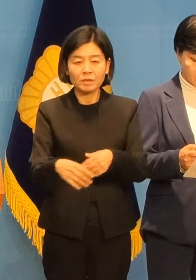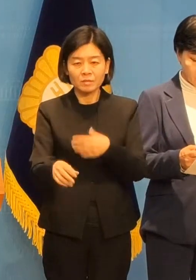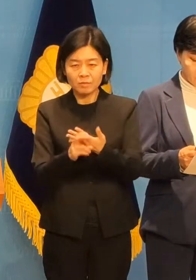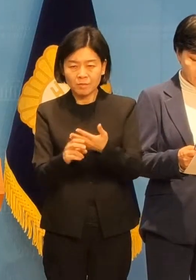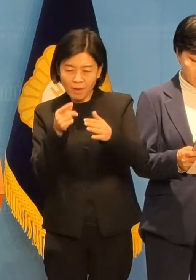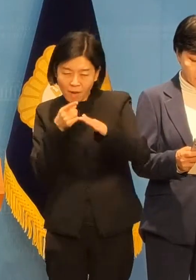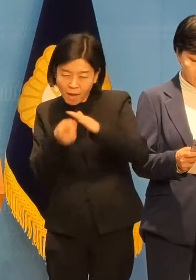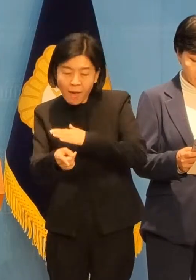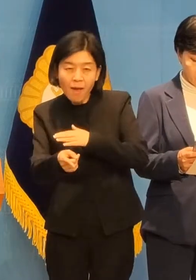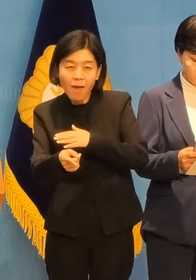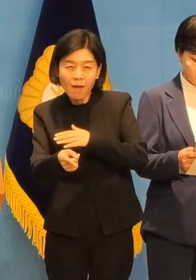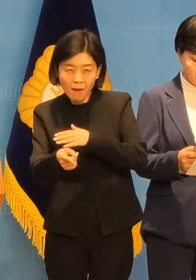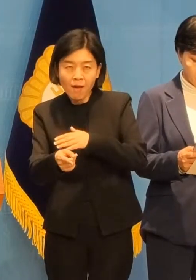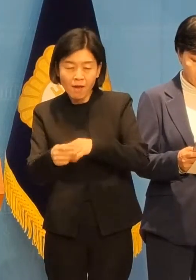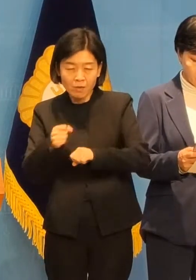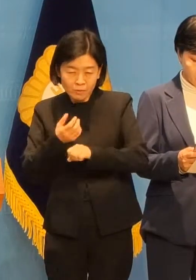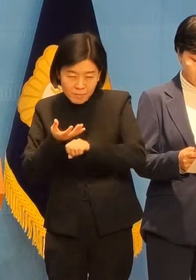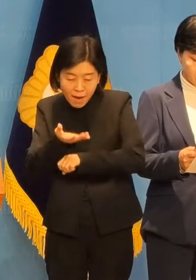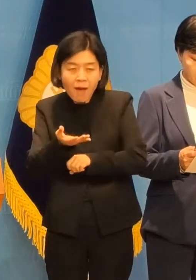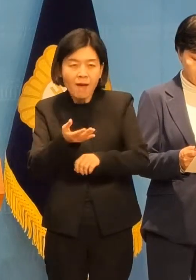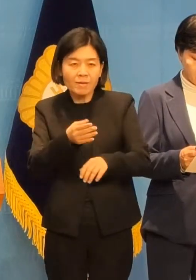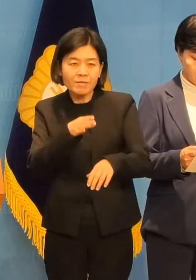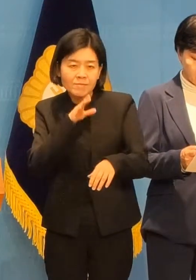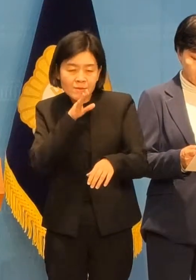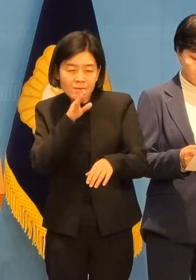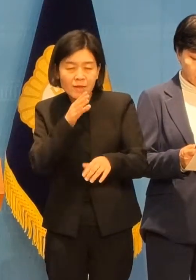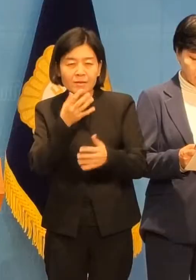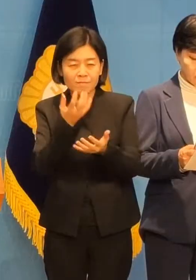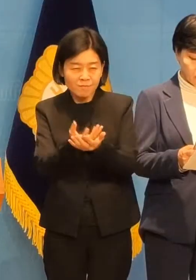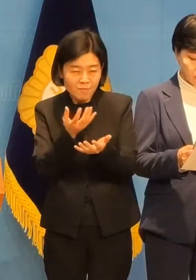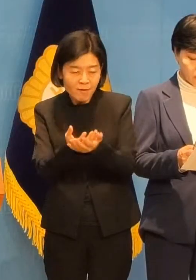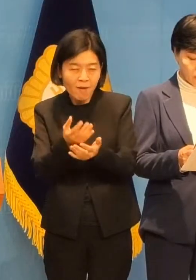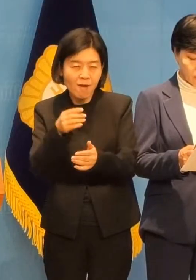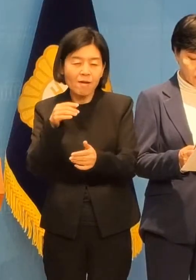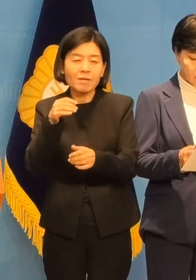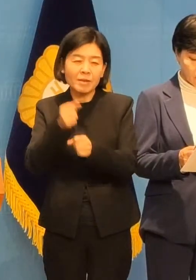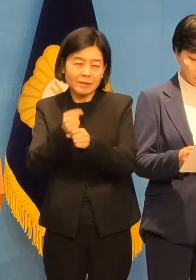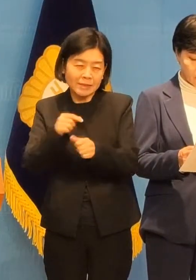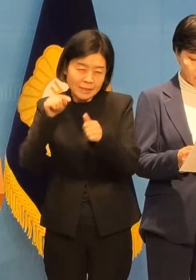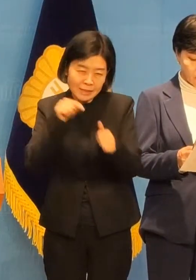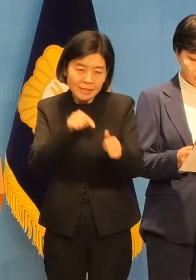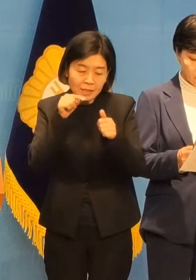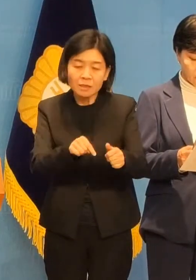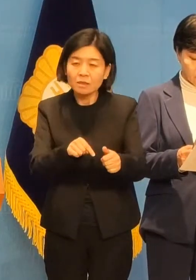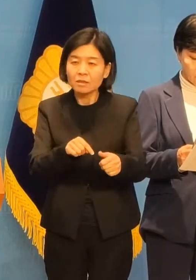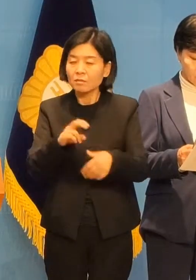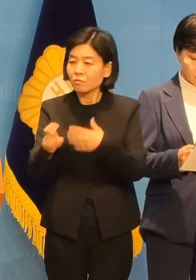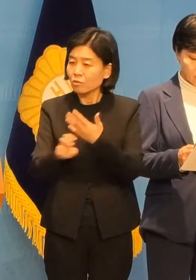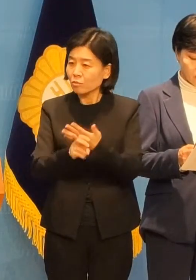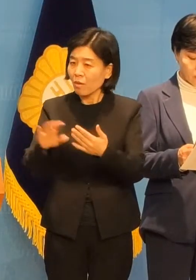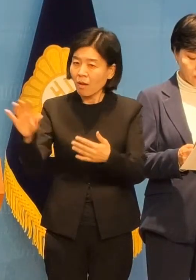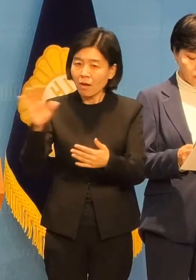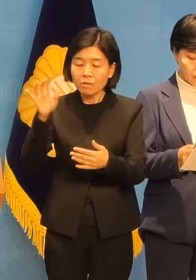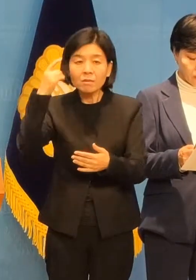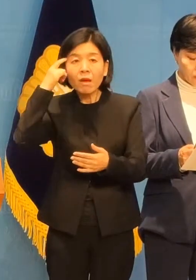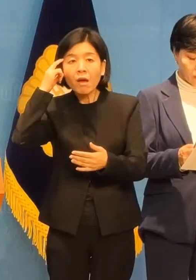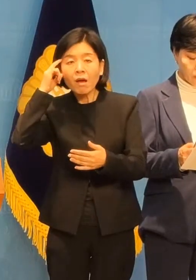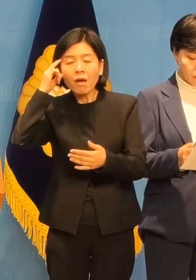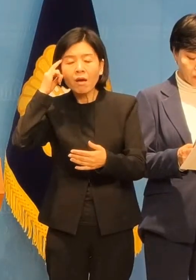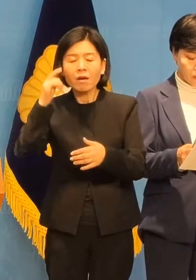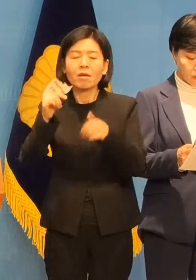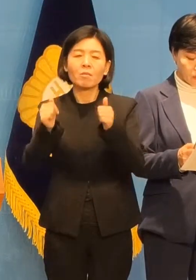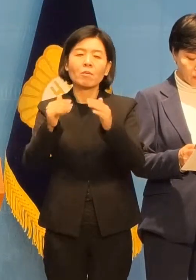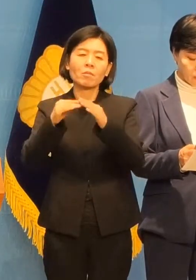문건을 작성한 행위를 어떻게 이법성을 없다고 판단할 수 있는지 법원에 다시